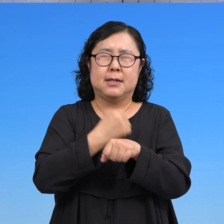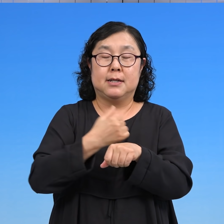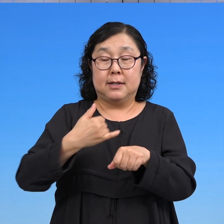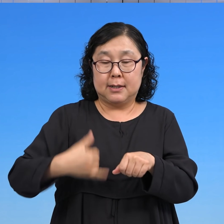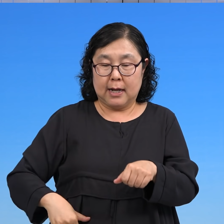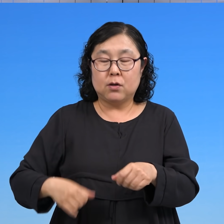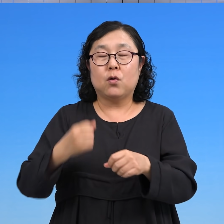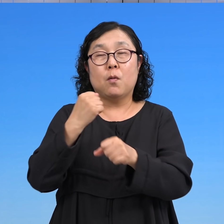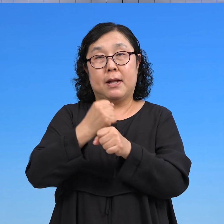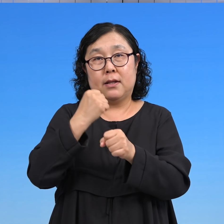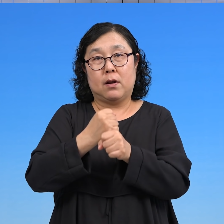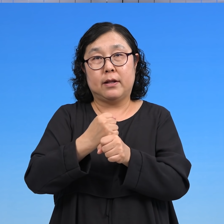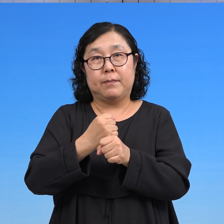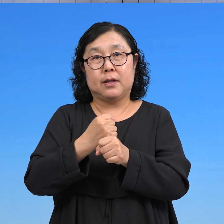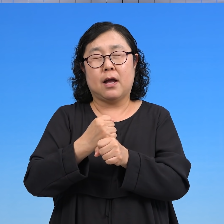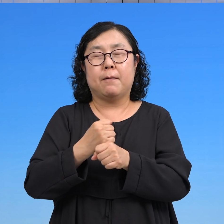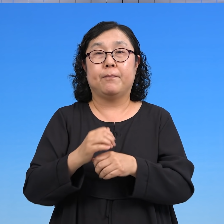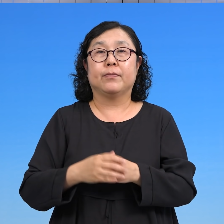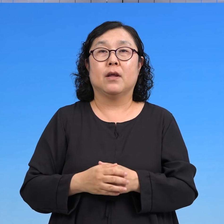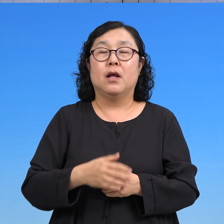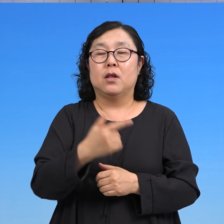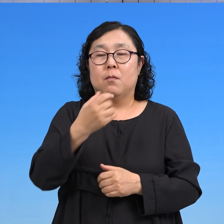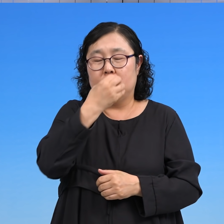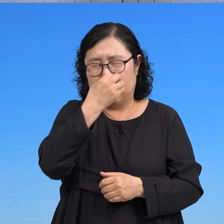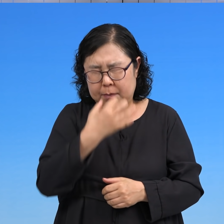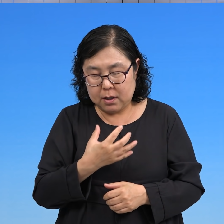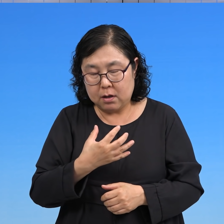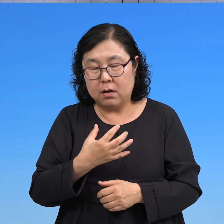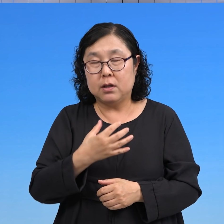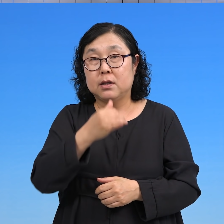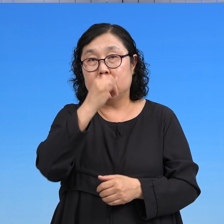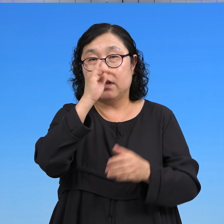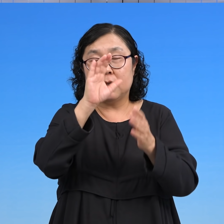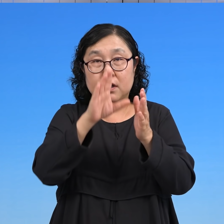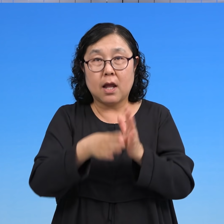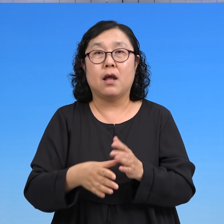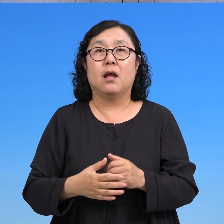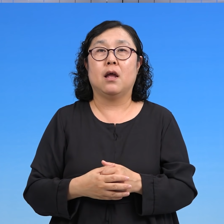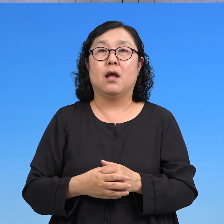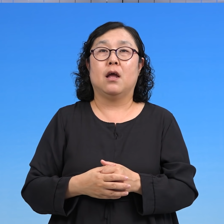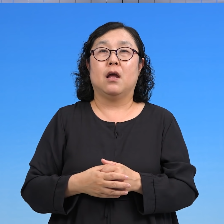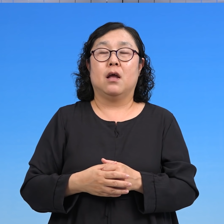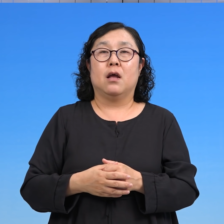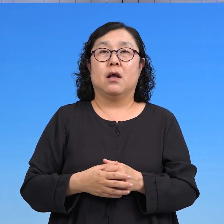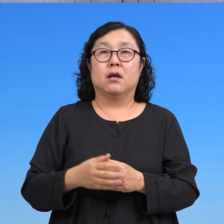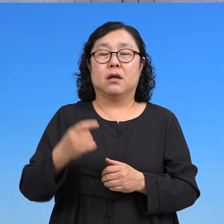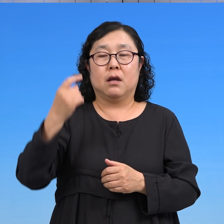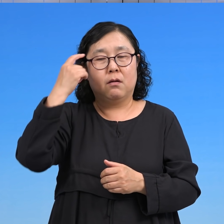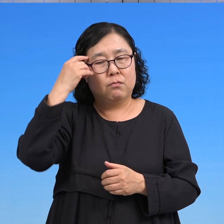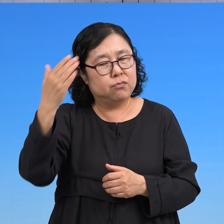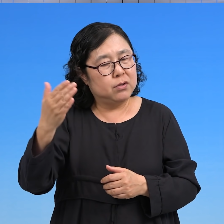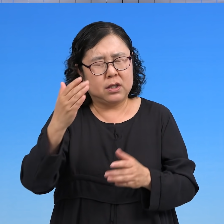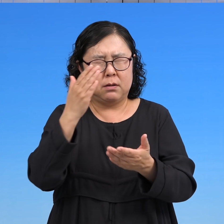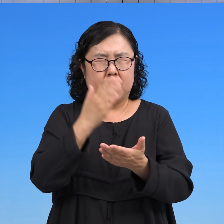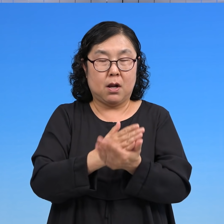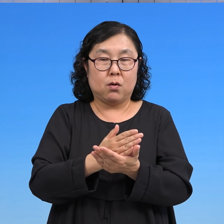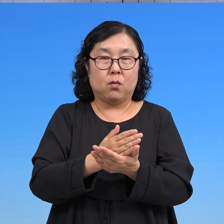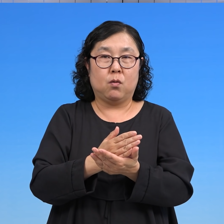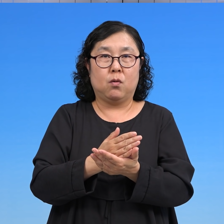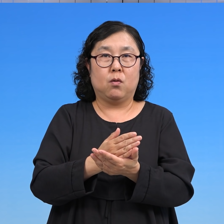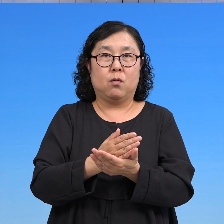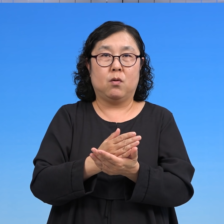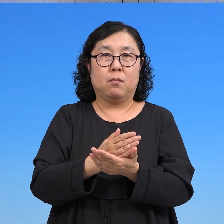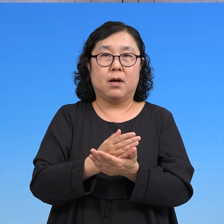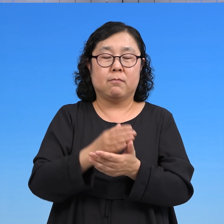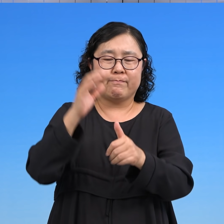밖에서 깨지고 성적 나오지 않고 너무 힘들어 있을 때 의도적으로 묻지 않고